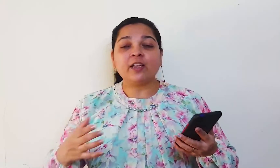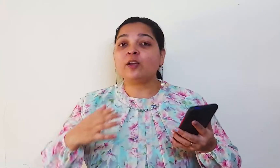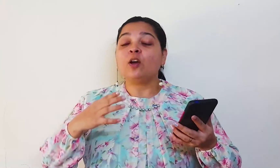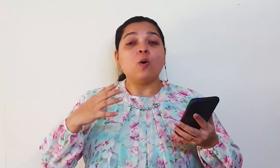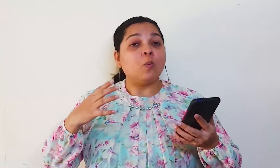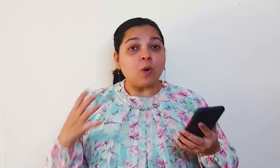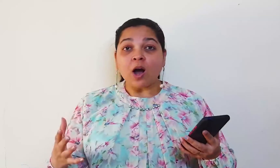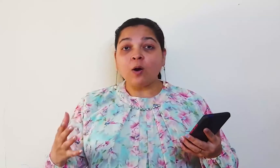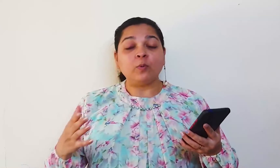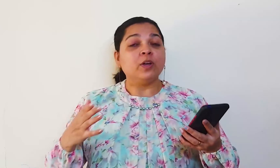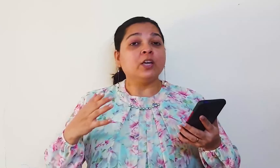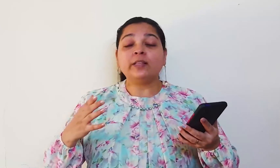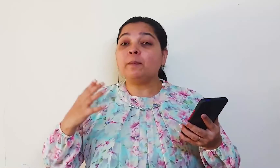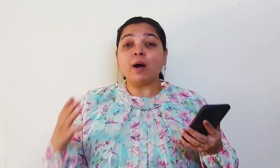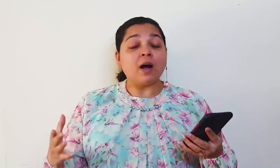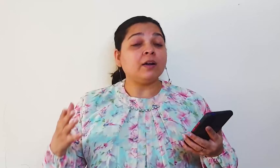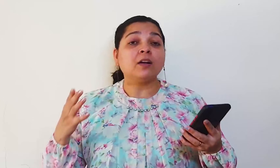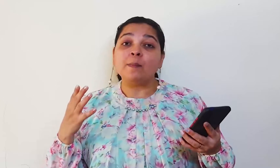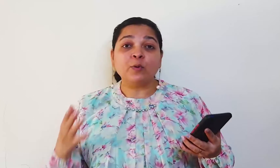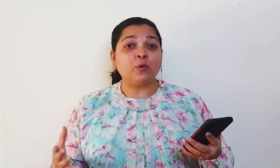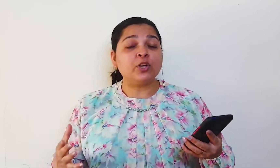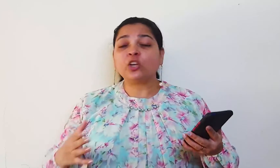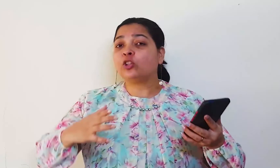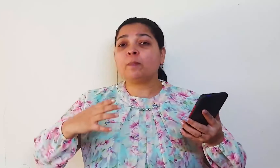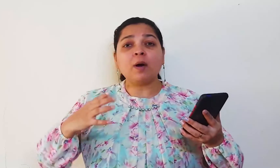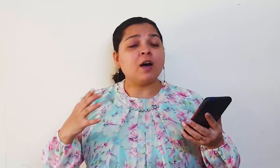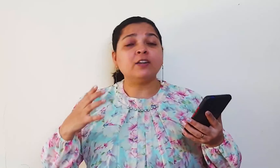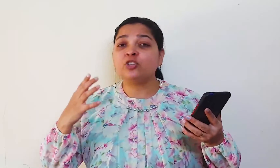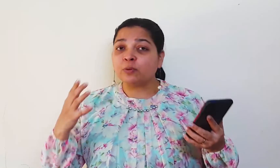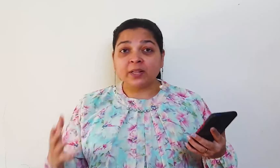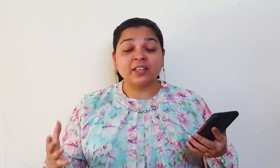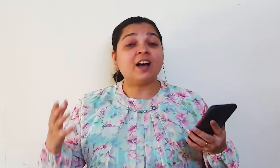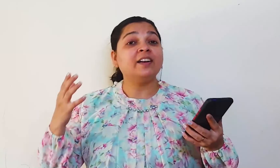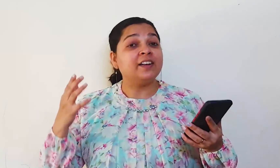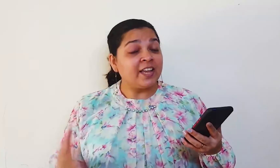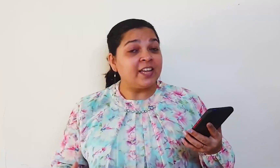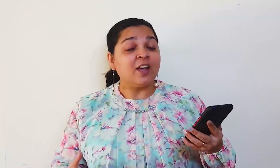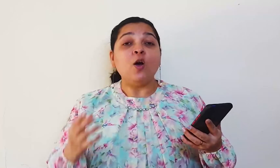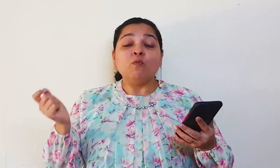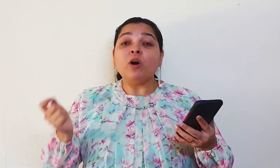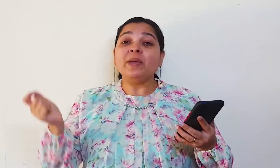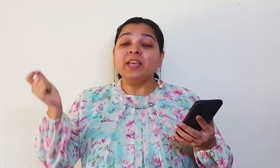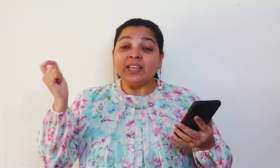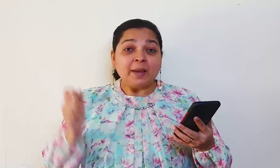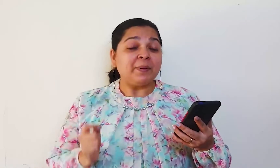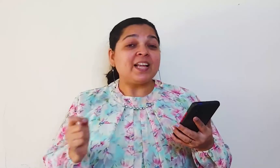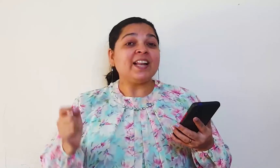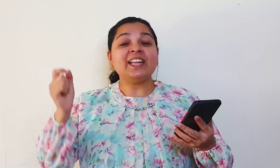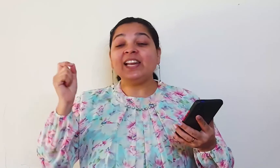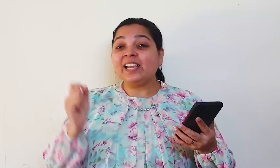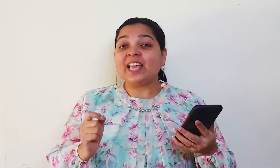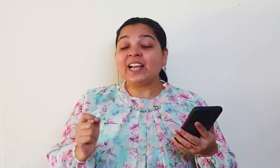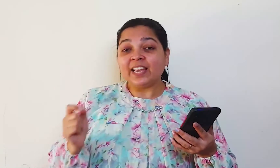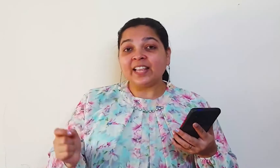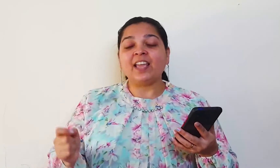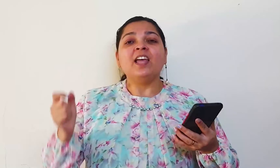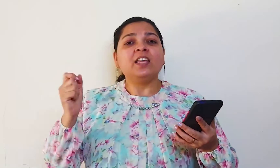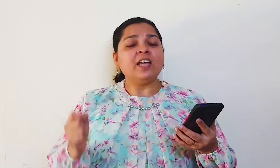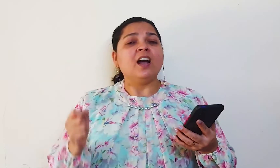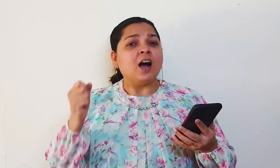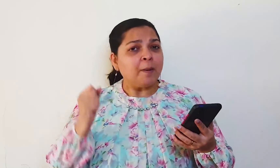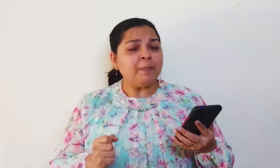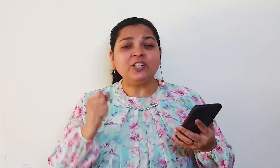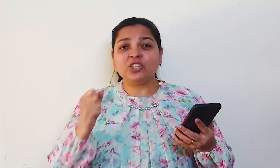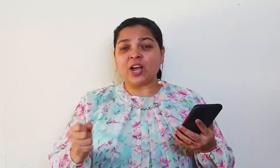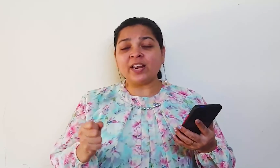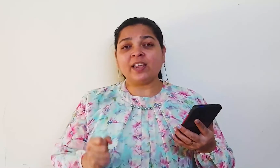आत्माले आज हामीभित्र पनि काम गरिरहनु भएको छ। त्यही शक्ति हामीभित्र छ र उहाँहरूले जस्तै हामीले काम गर्न सकौँ भनेर